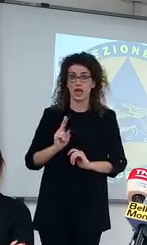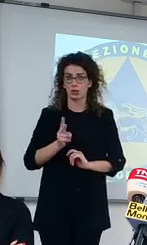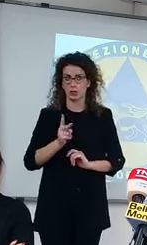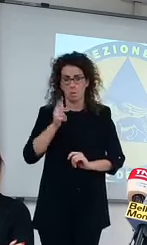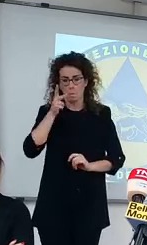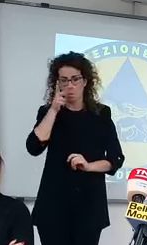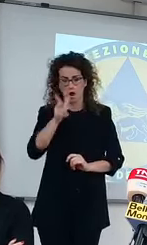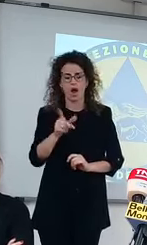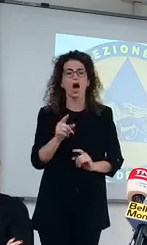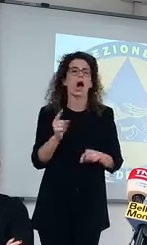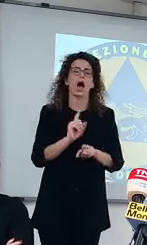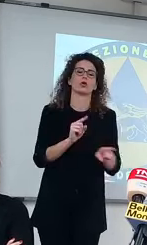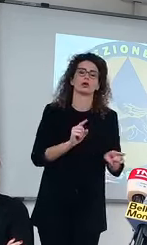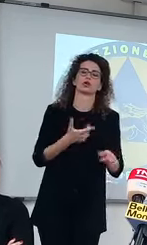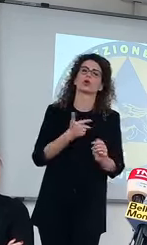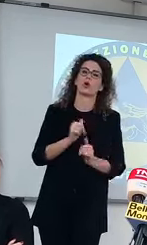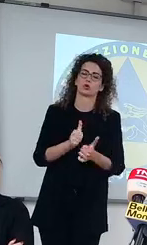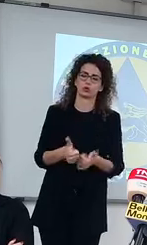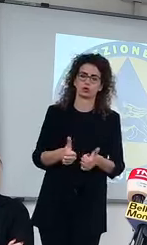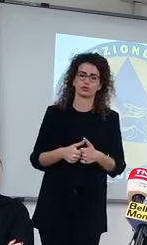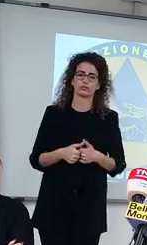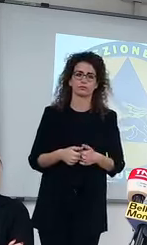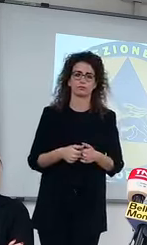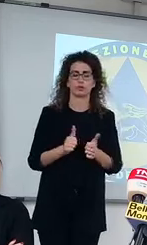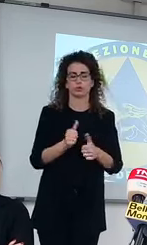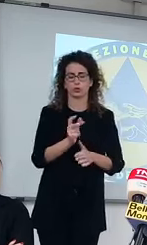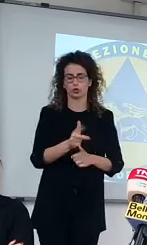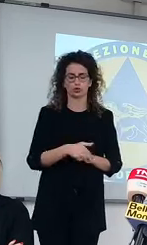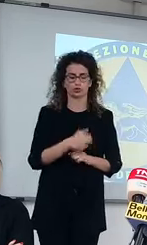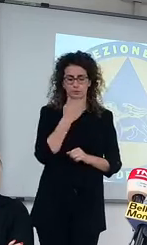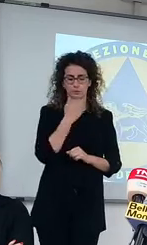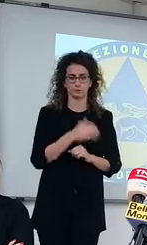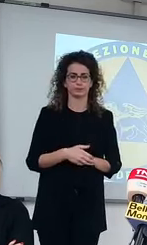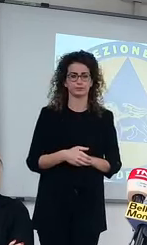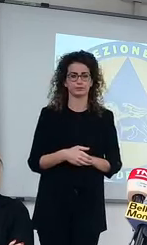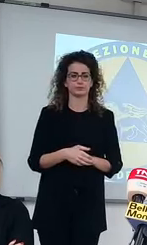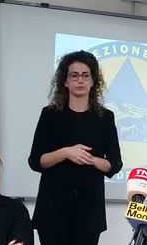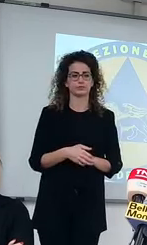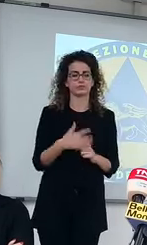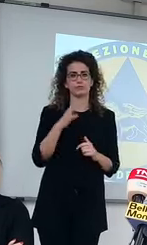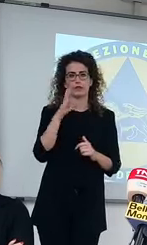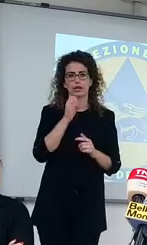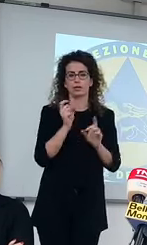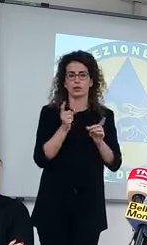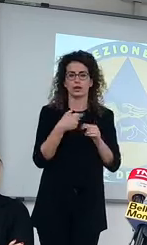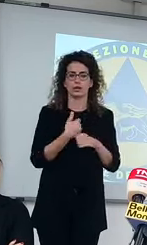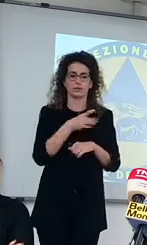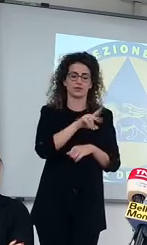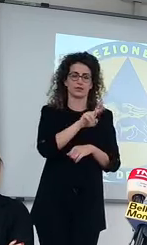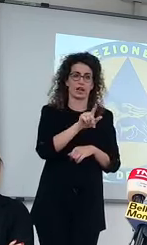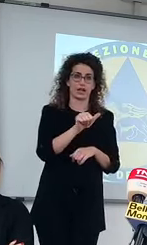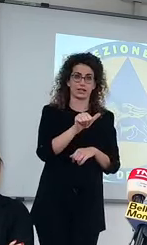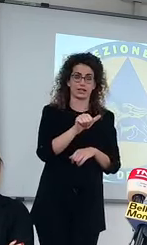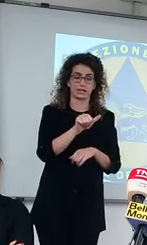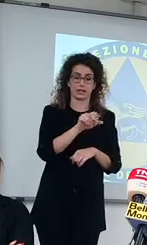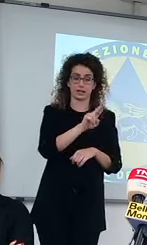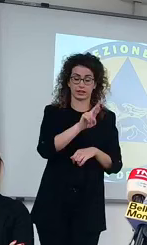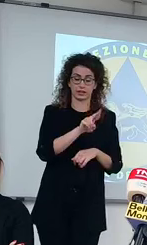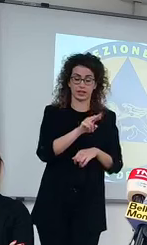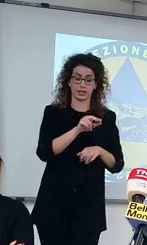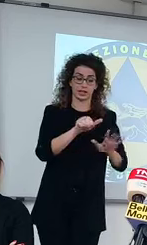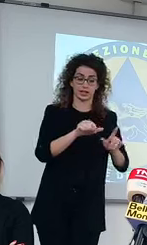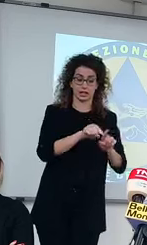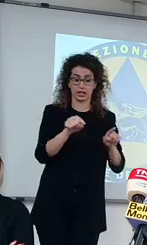No, ero a 12. Però capite che comunque già Pfizer da 6 passare a 7 non è una roba da